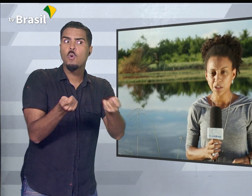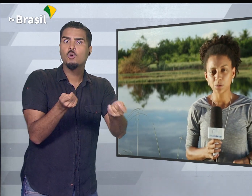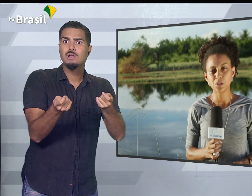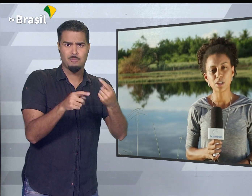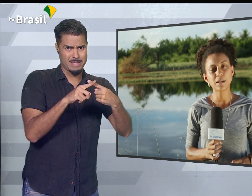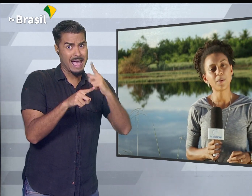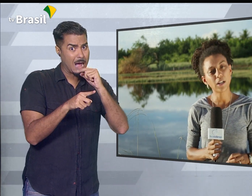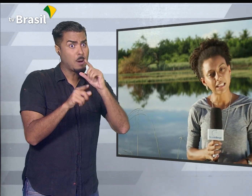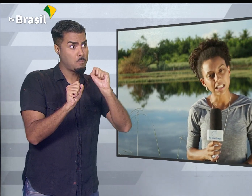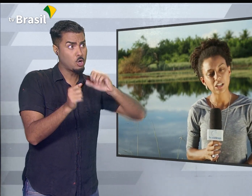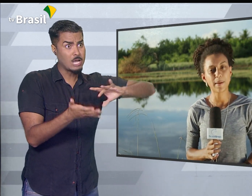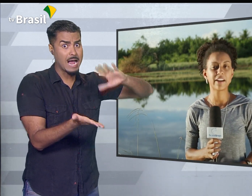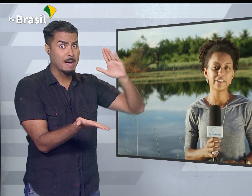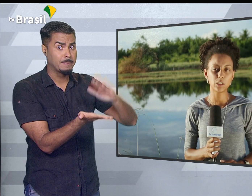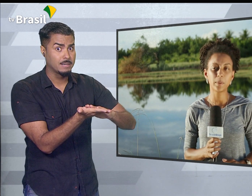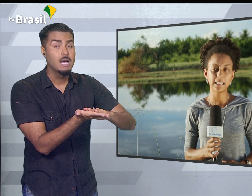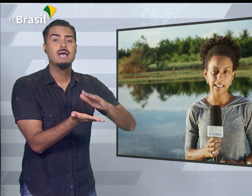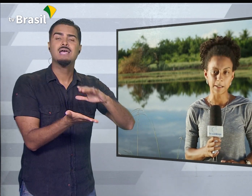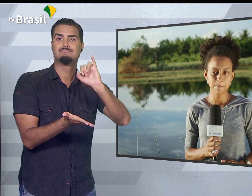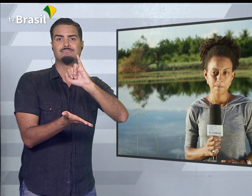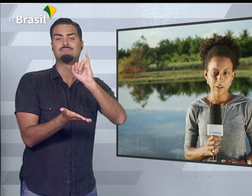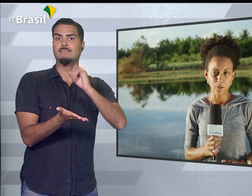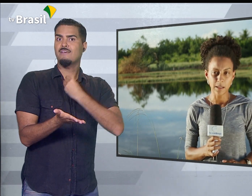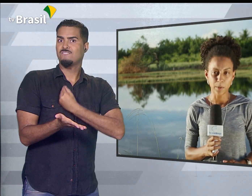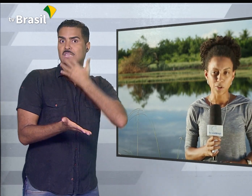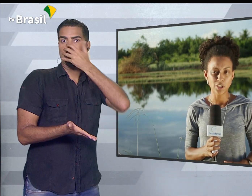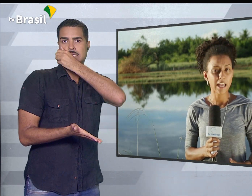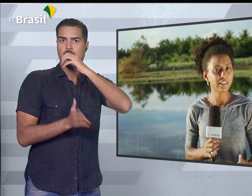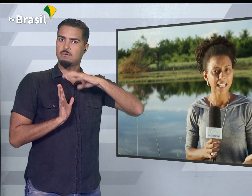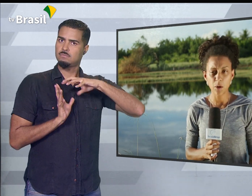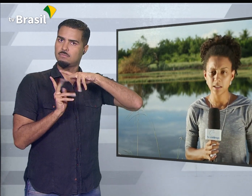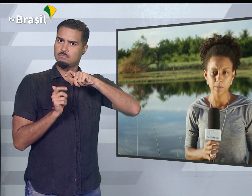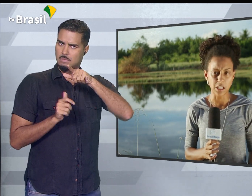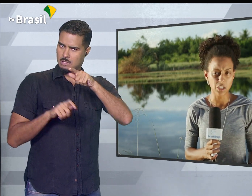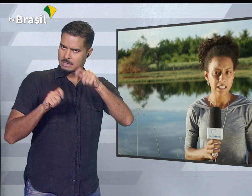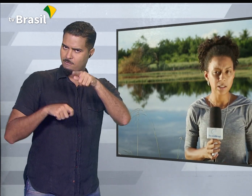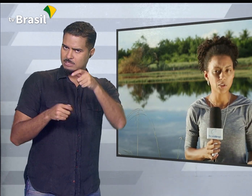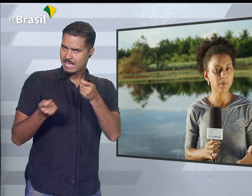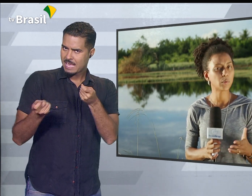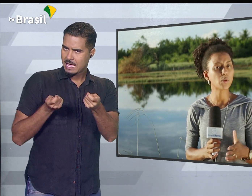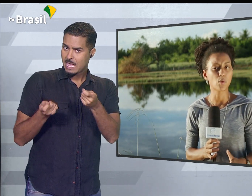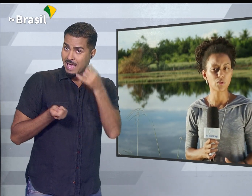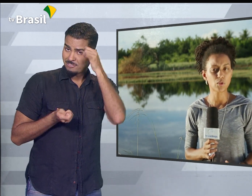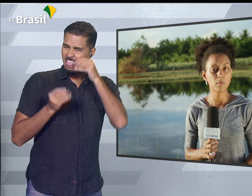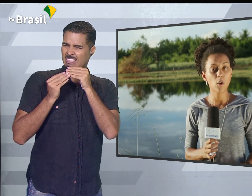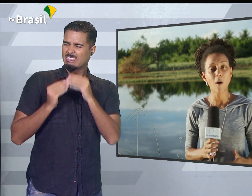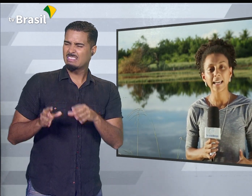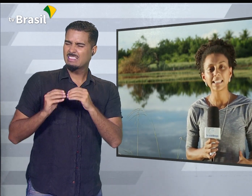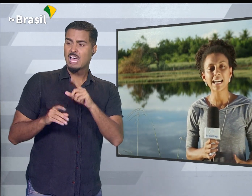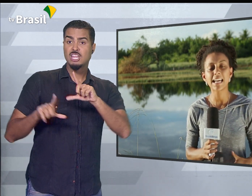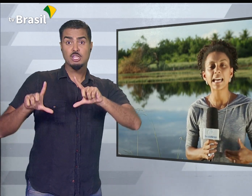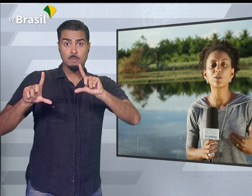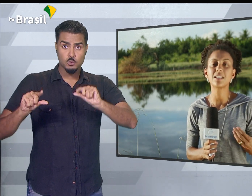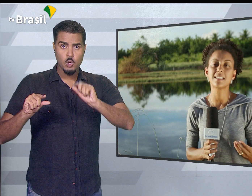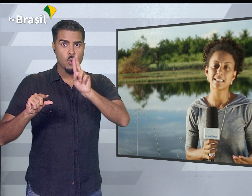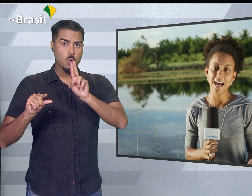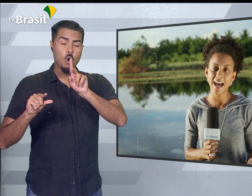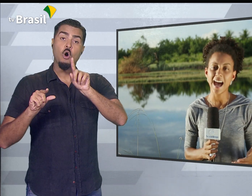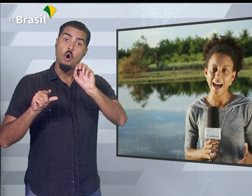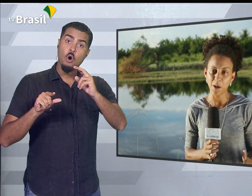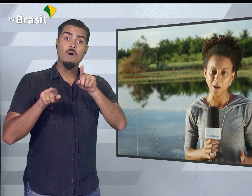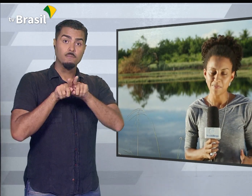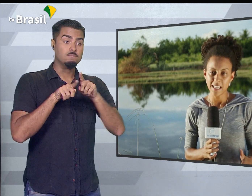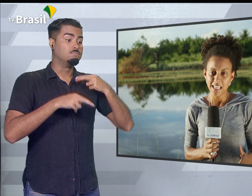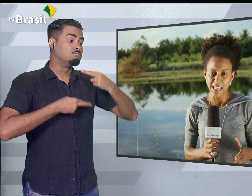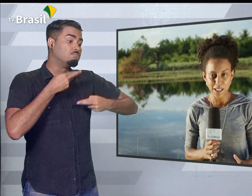é uma atitude importante para a vida no planeta. Você pode evitar o desperdício, diminuir o consumo ou ainda reutilizar